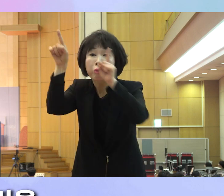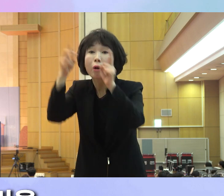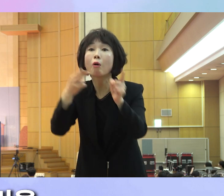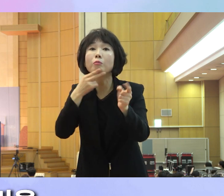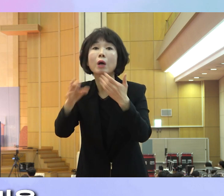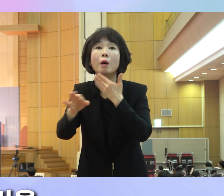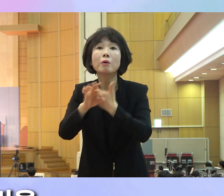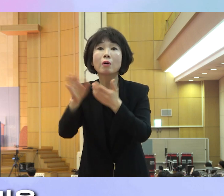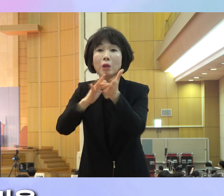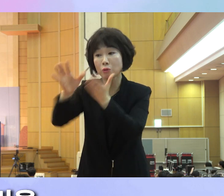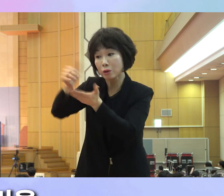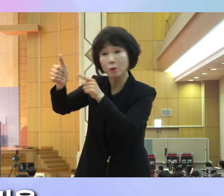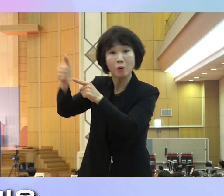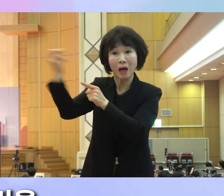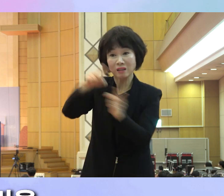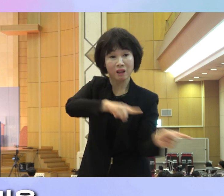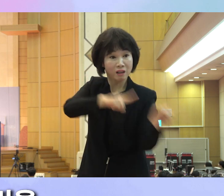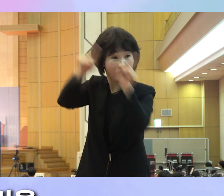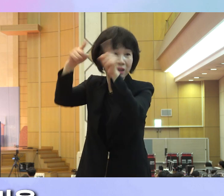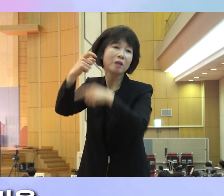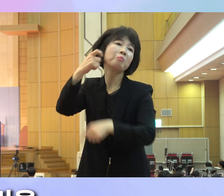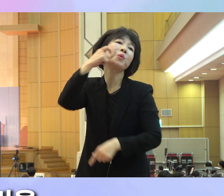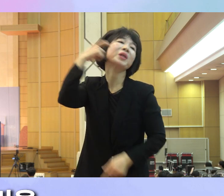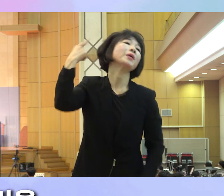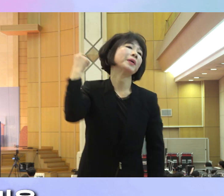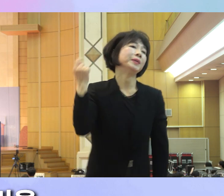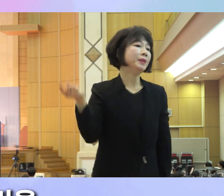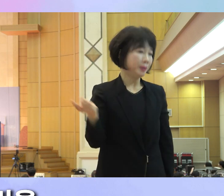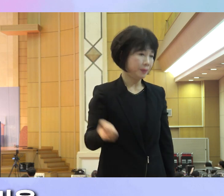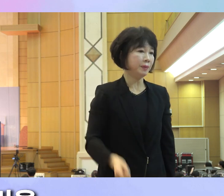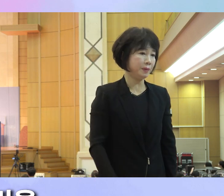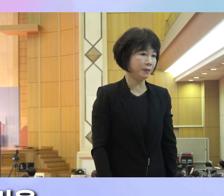그리스도도 다시 살지 못했으리라.